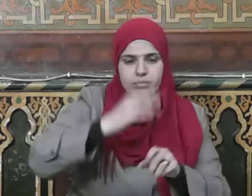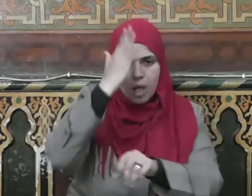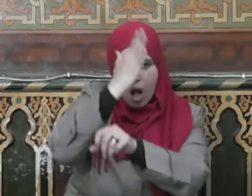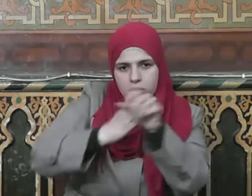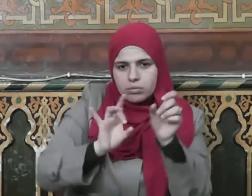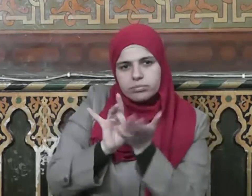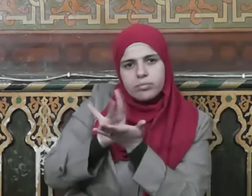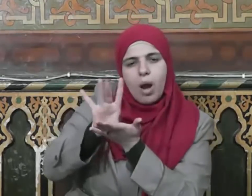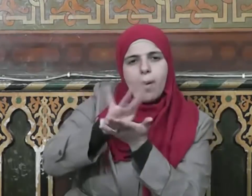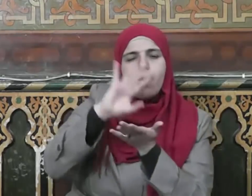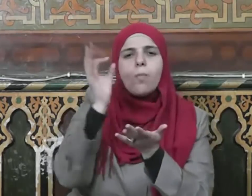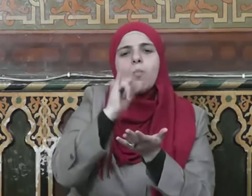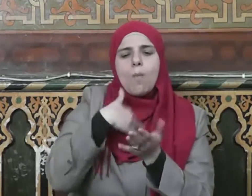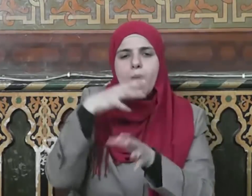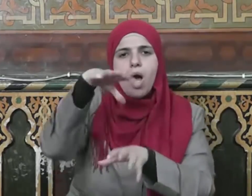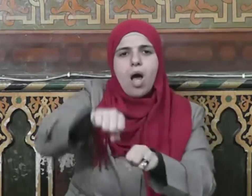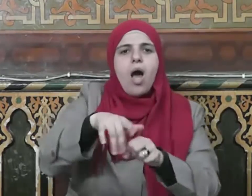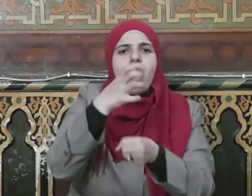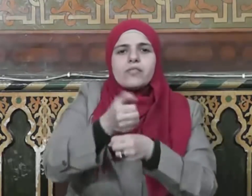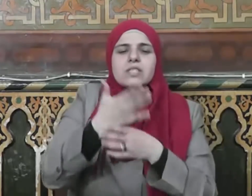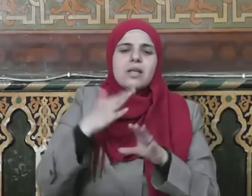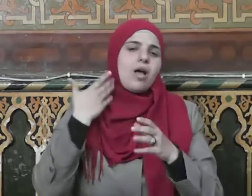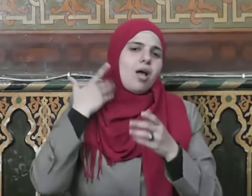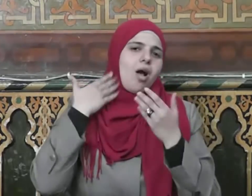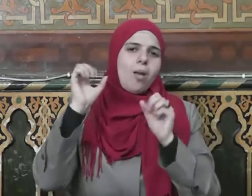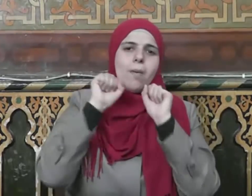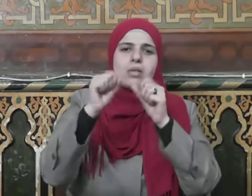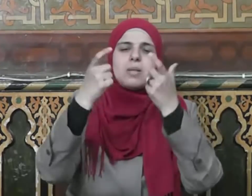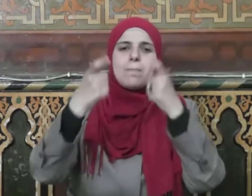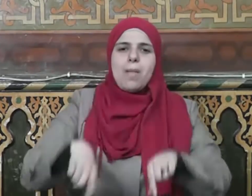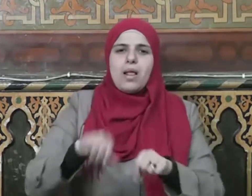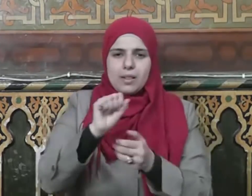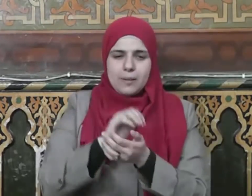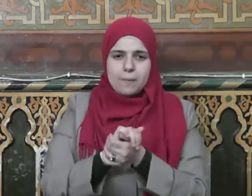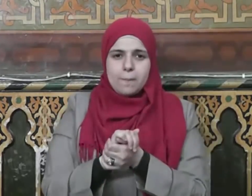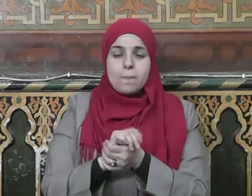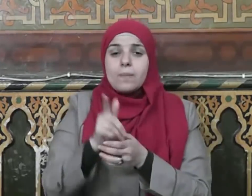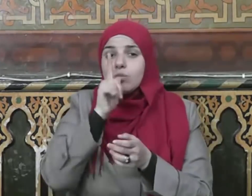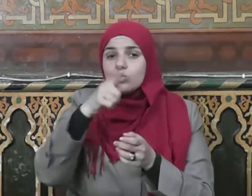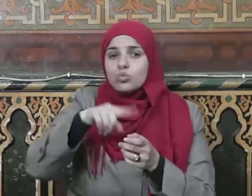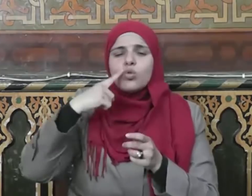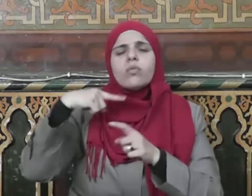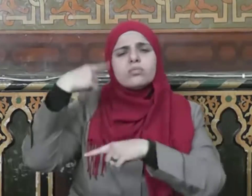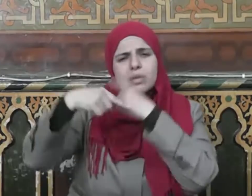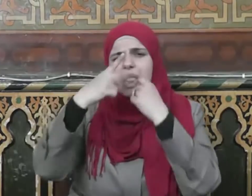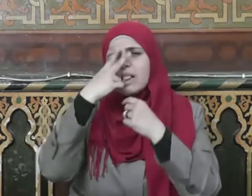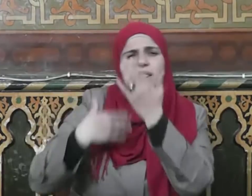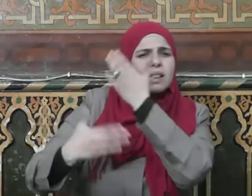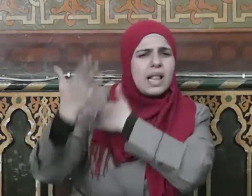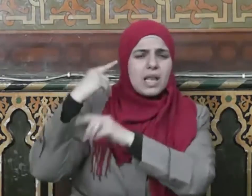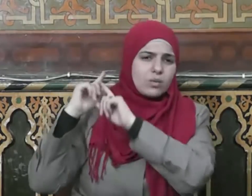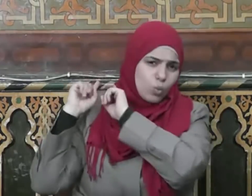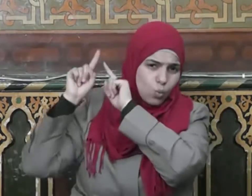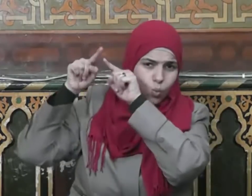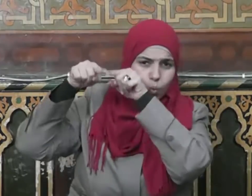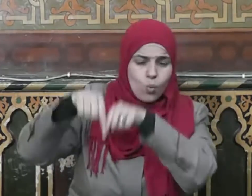يعبث بأمان الوطن أو استقراره. فهي على مر التاريخ درع الأمة